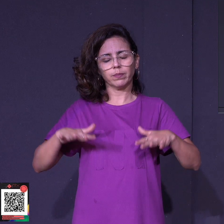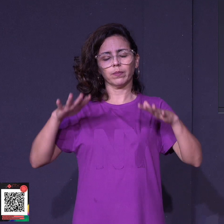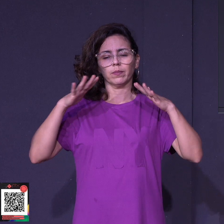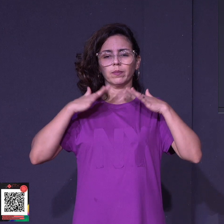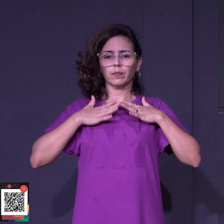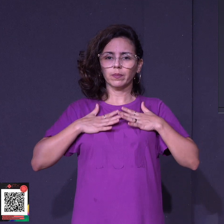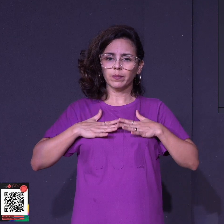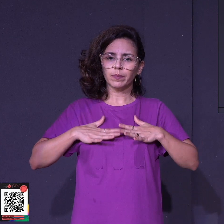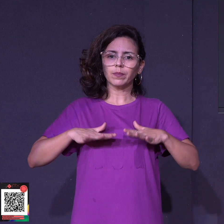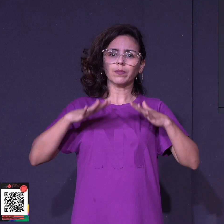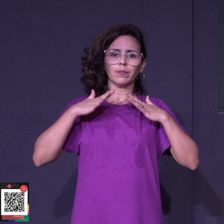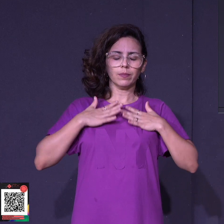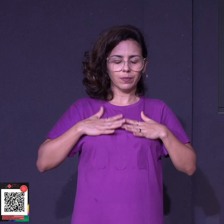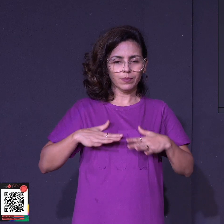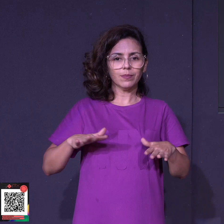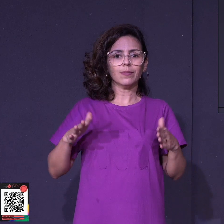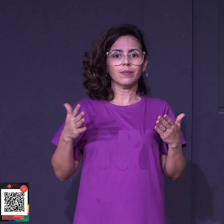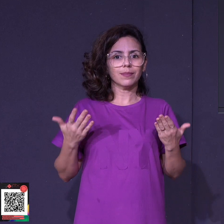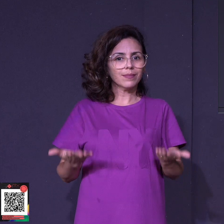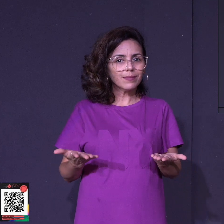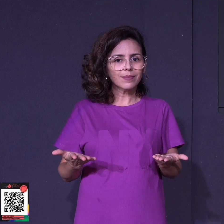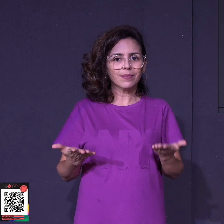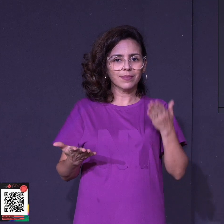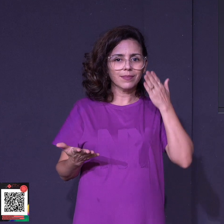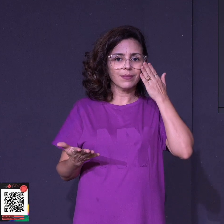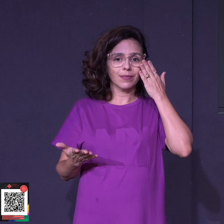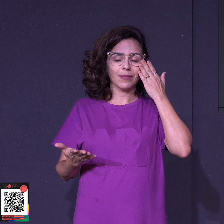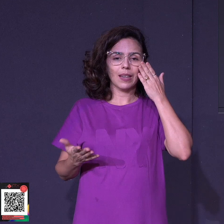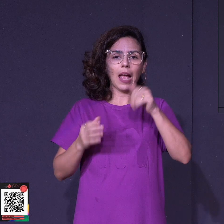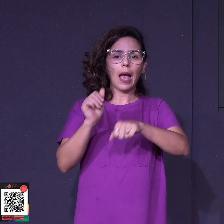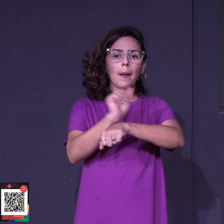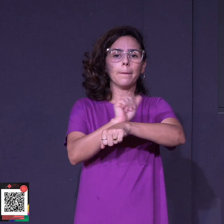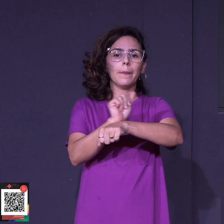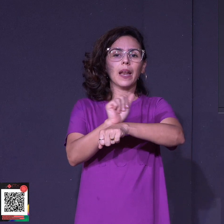que a bênção em sua vida dependia de Deus e não do lugar que ele escolhesse.